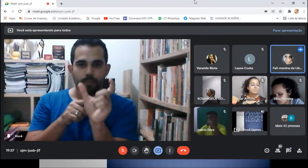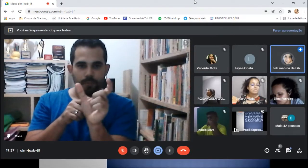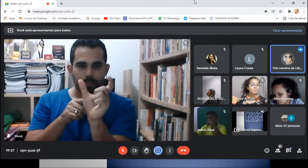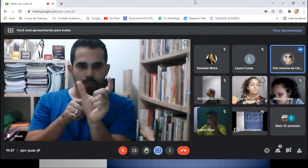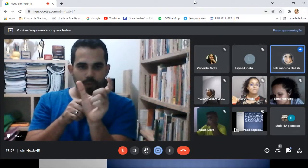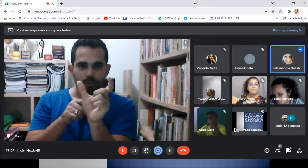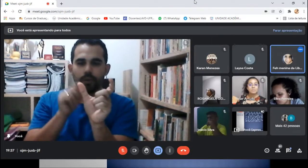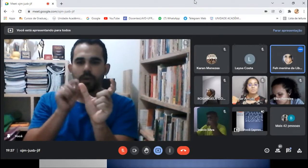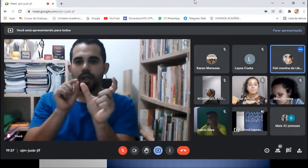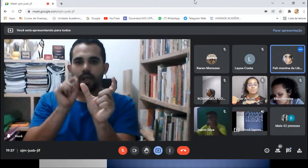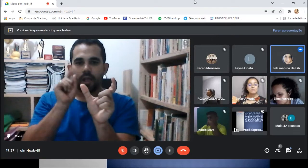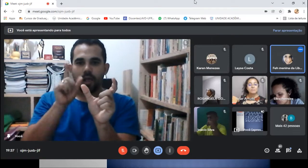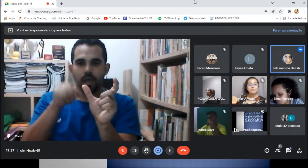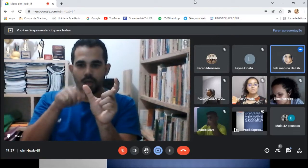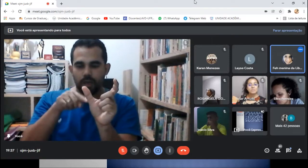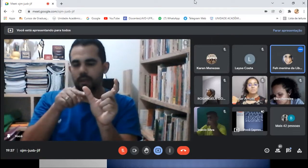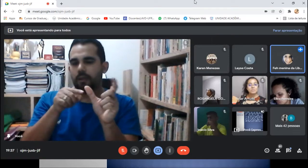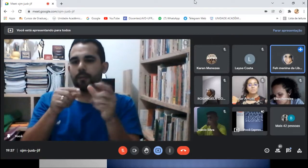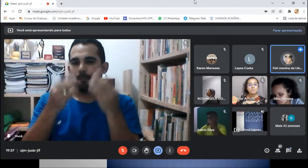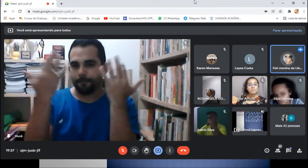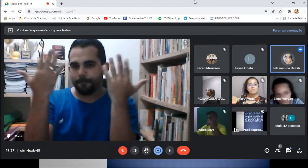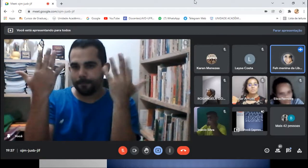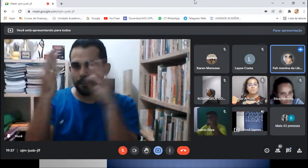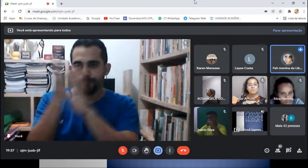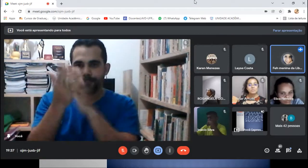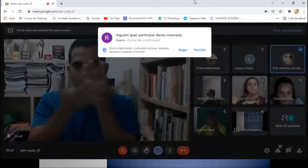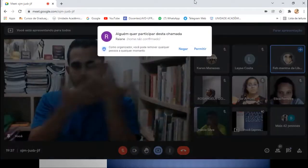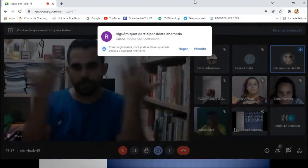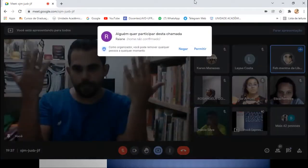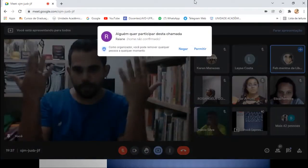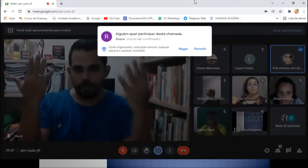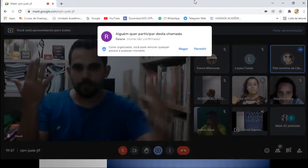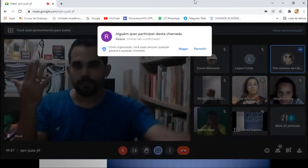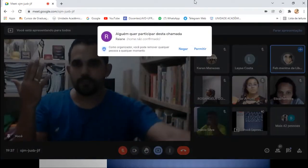termo. Essa parte da metade da palavra signologia.